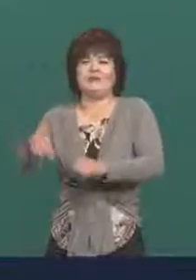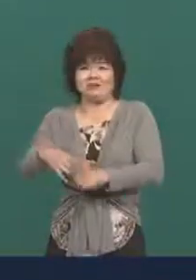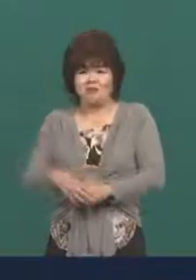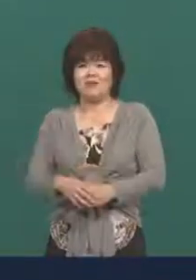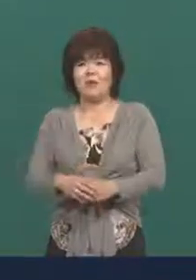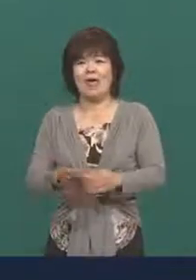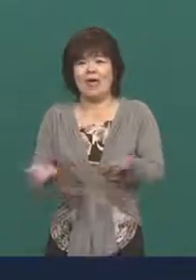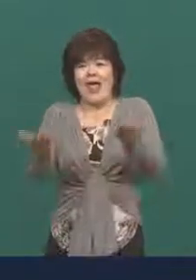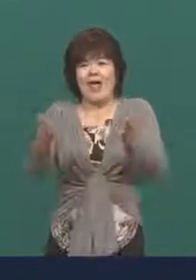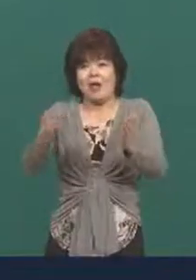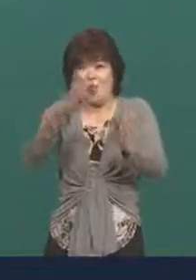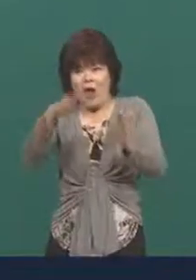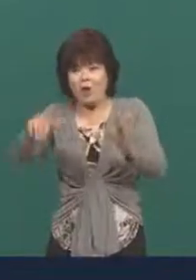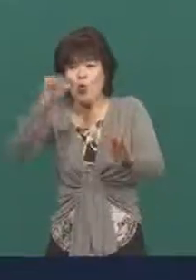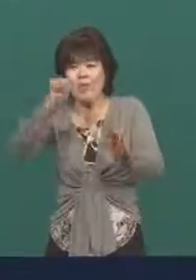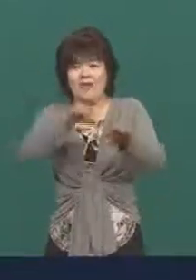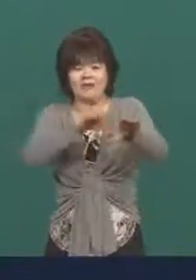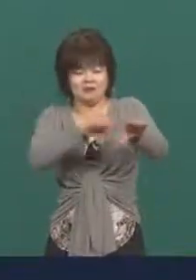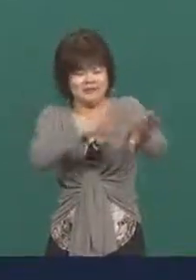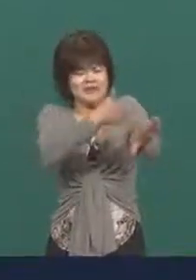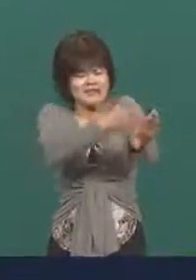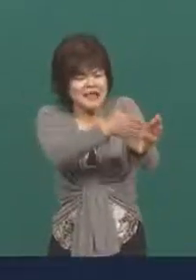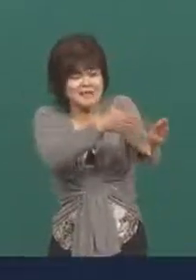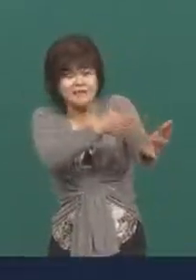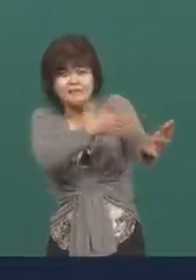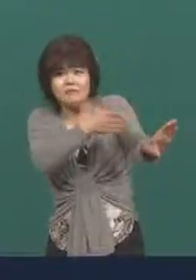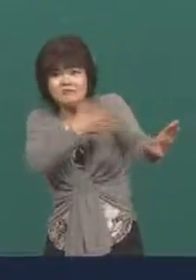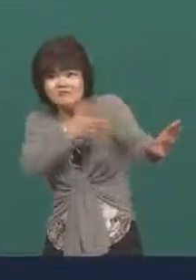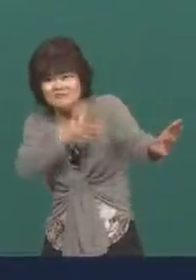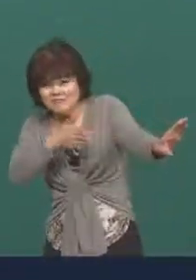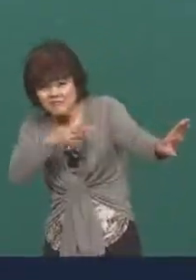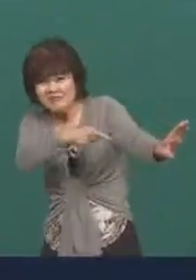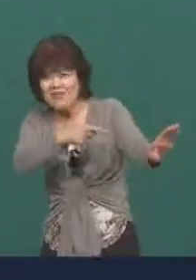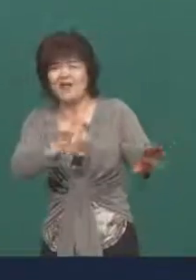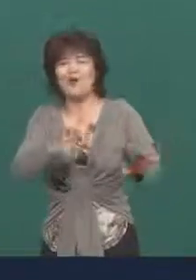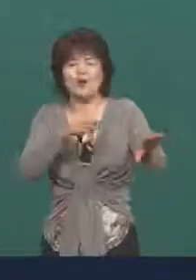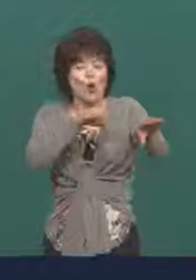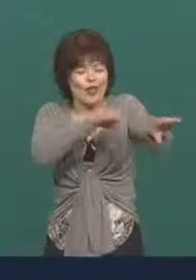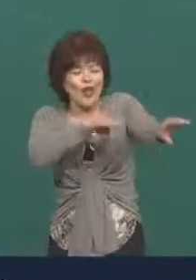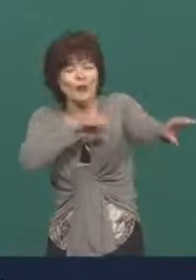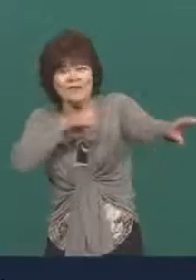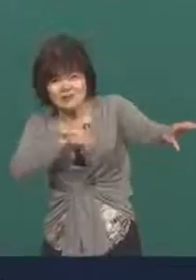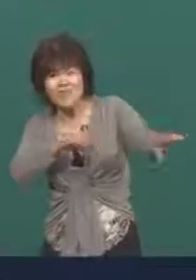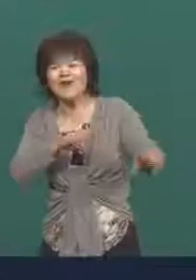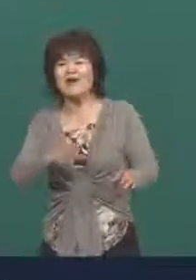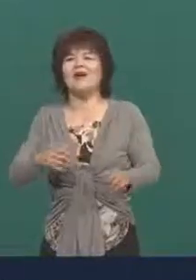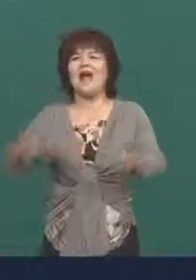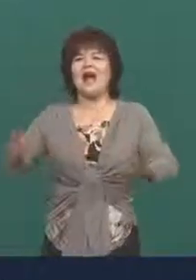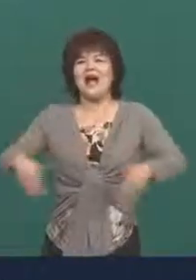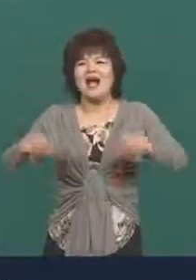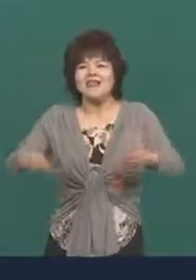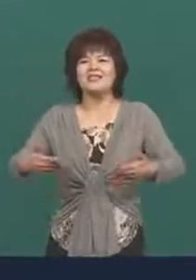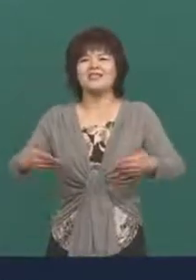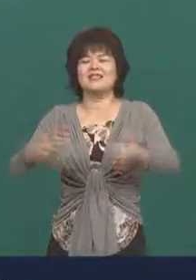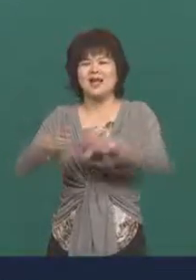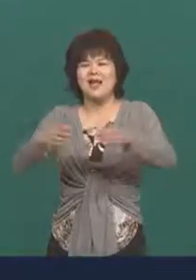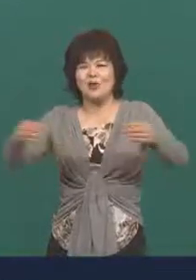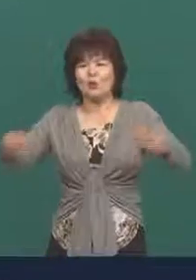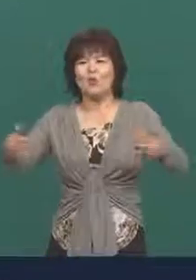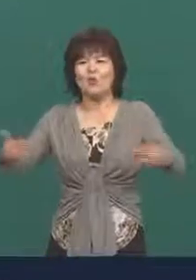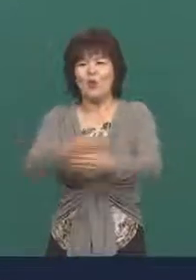警察署が行ったもので、5台の軽トラックの2台には文字が書かれた看板が掲げられ